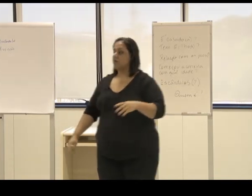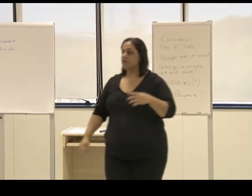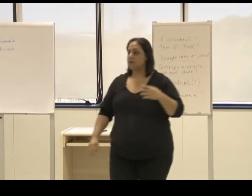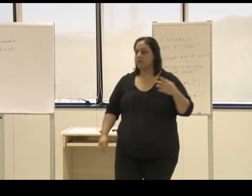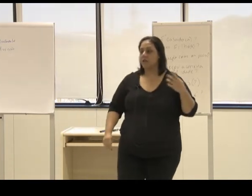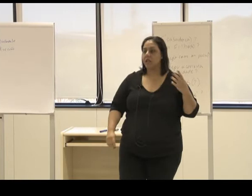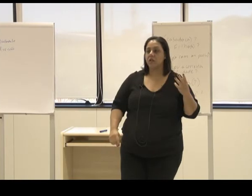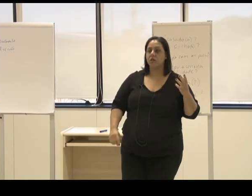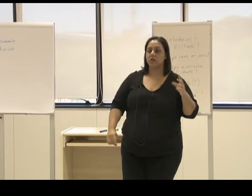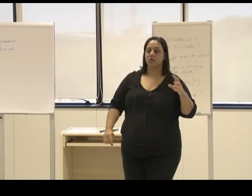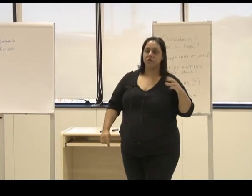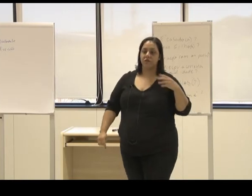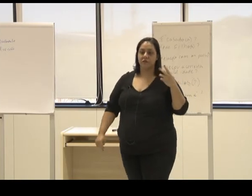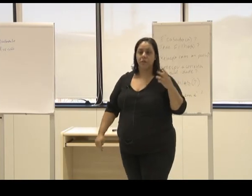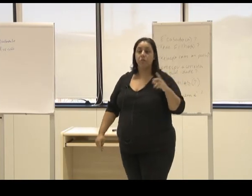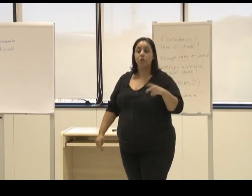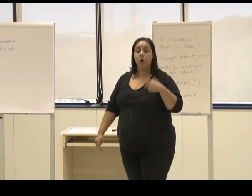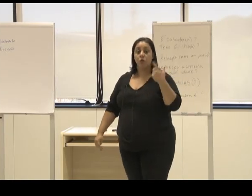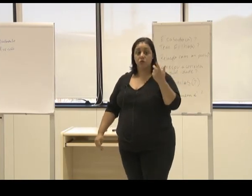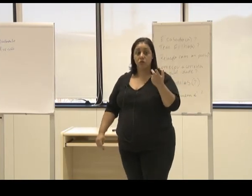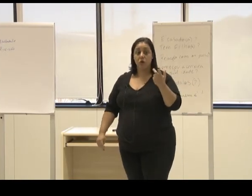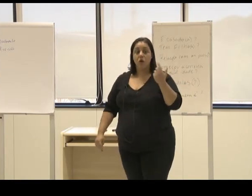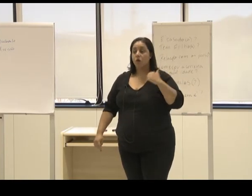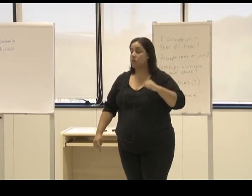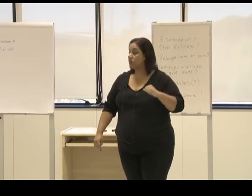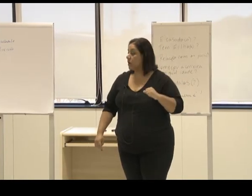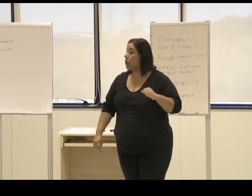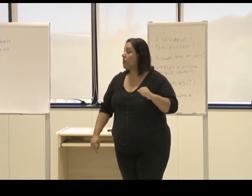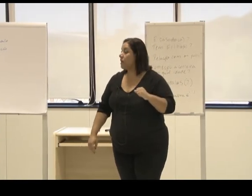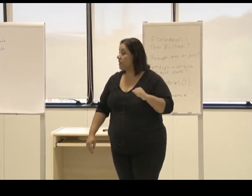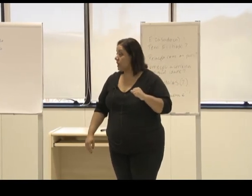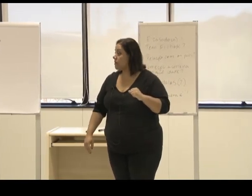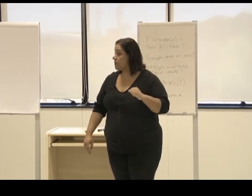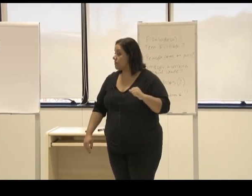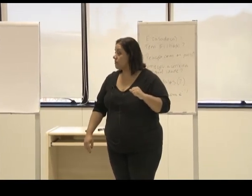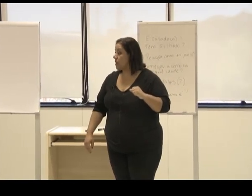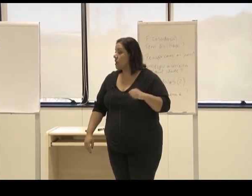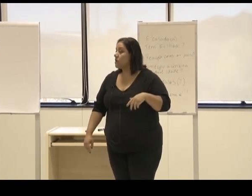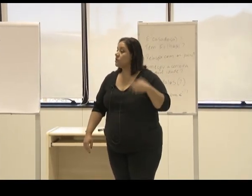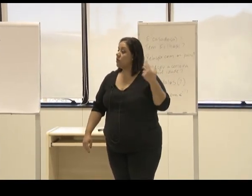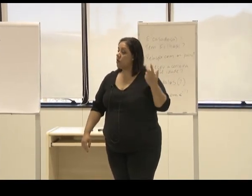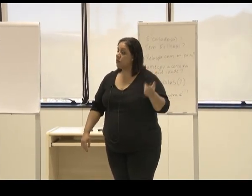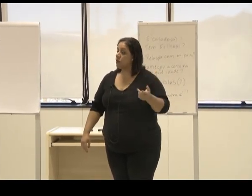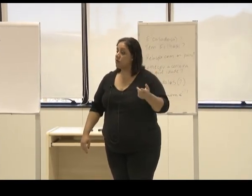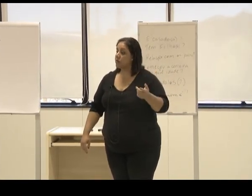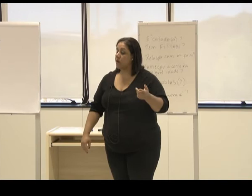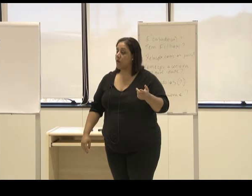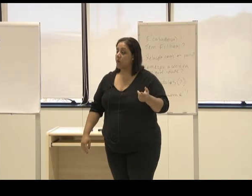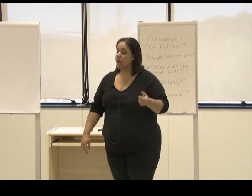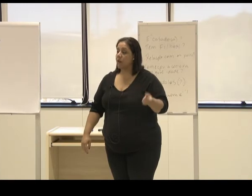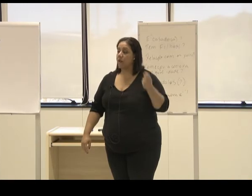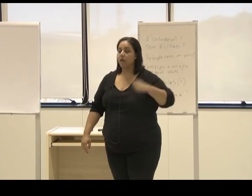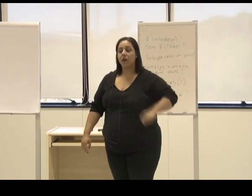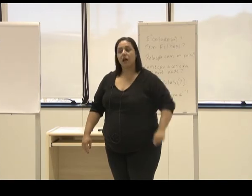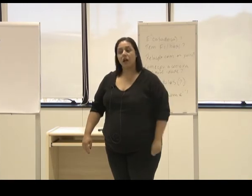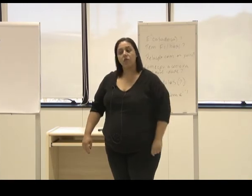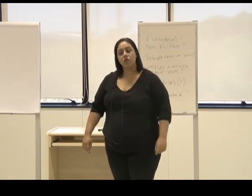configuração daquilo que a gente vai fazer para o outro conseguir compreender. Se o outro não consegue compreender, o outro não